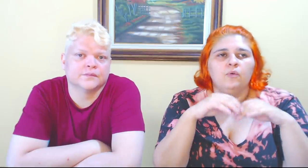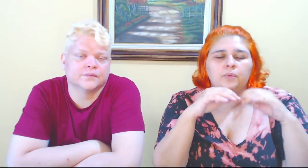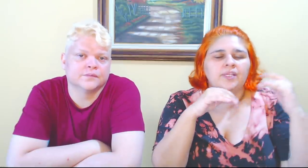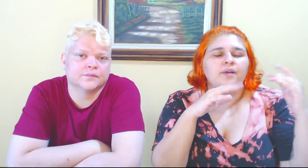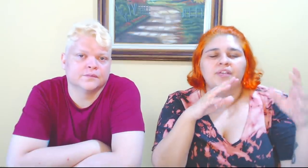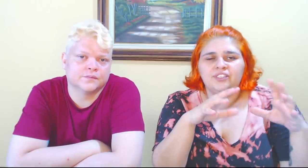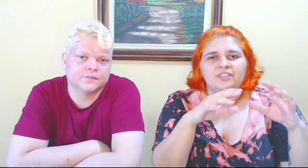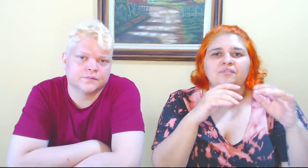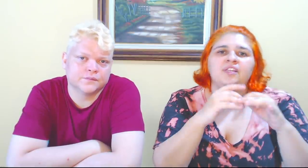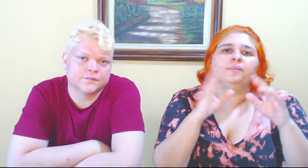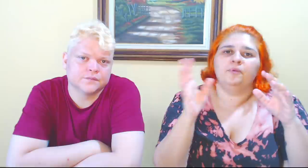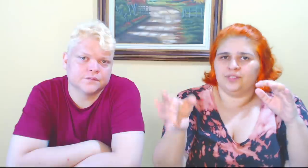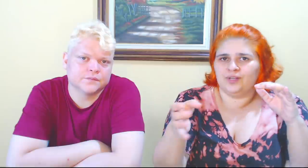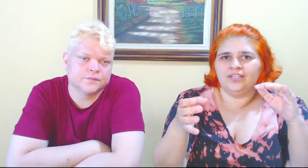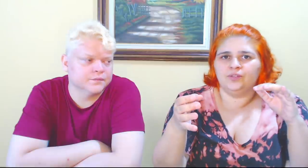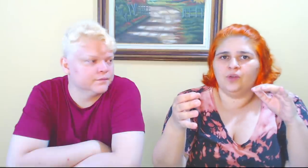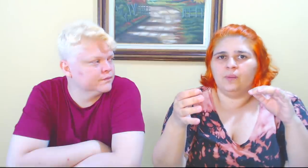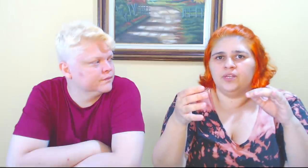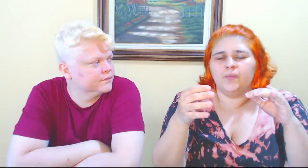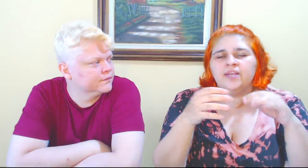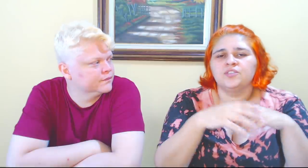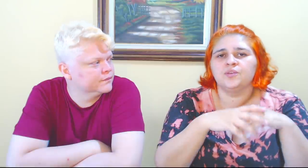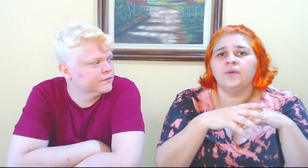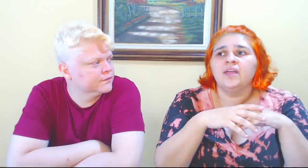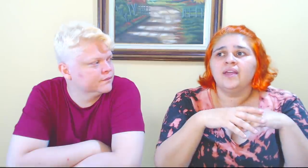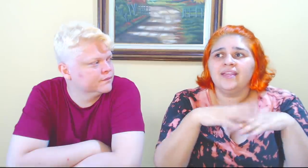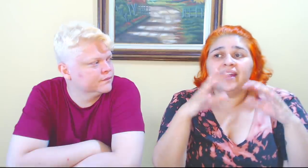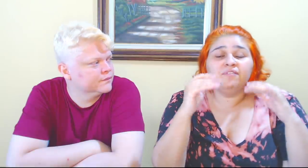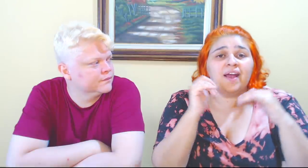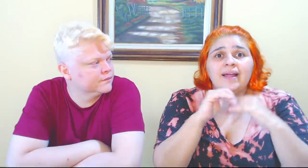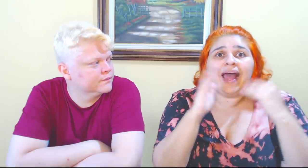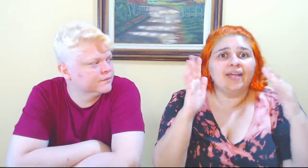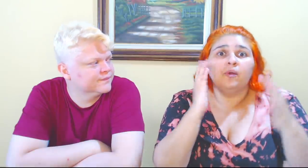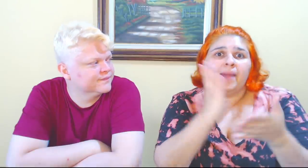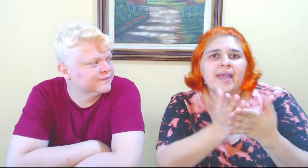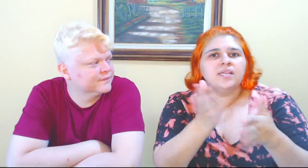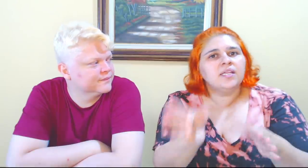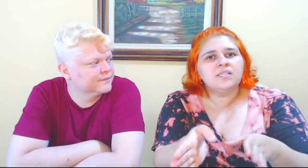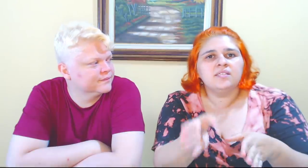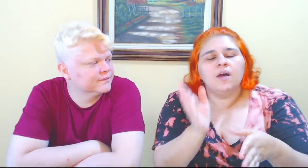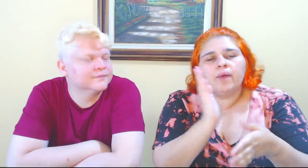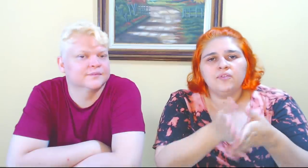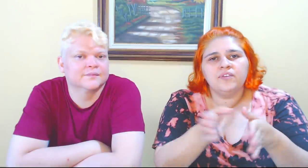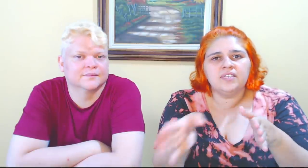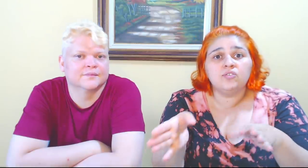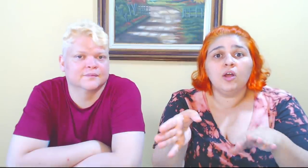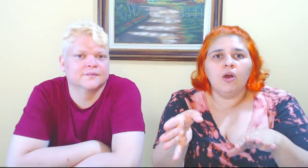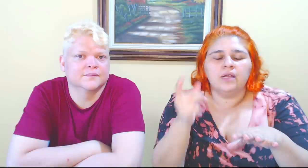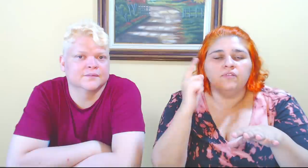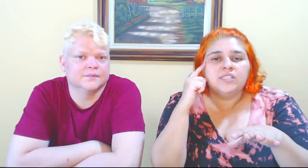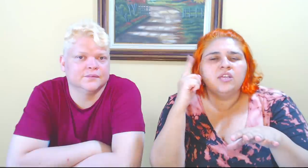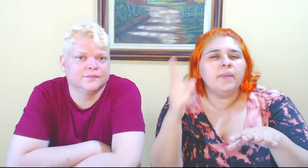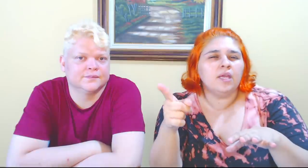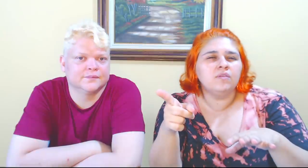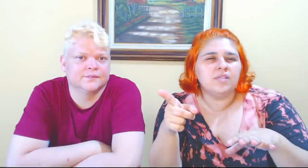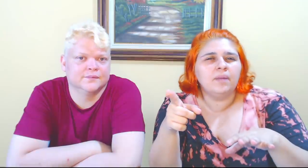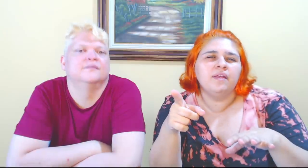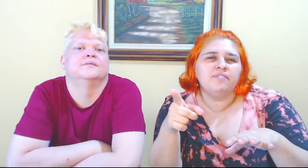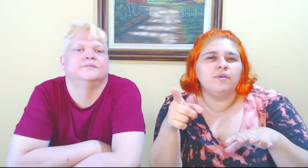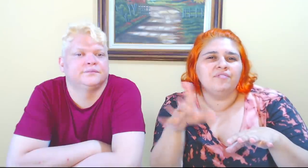protagonista Vira pro personagem Do Robert Pattinson E ele fala Ah tomei essa decisão Quero fazer isso agora Você já meio que consegue Prever o que vai